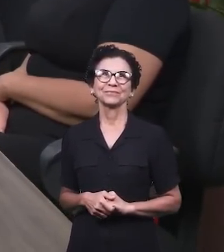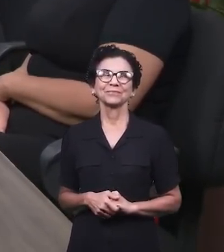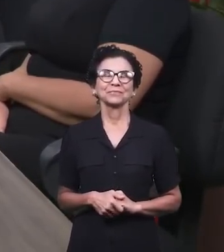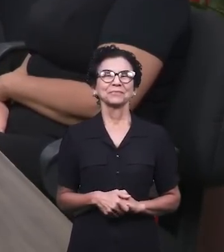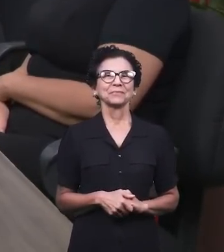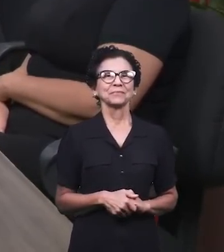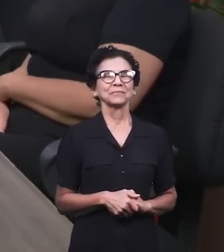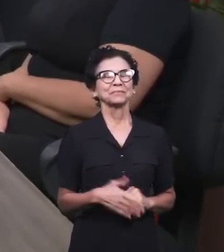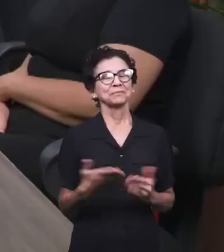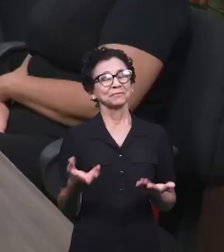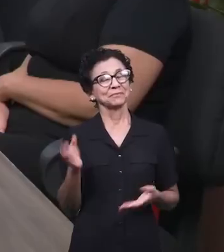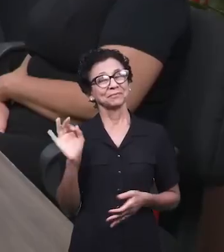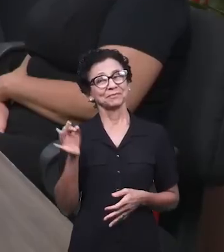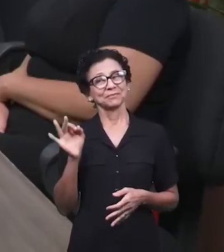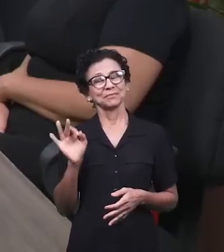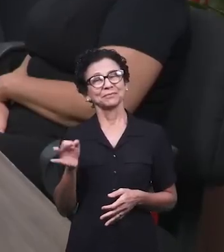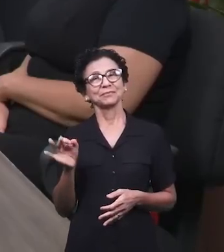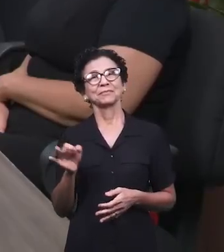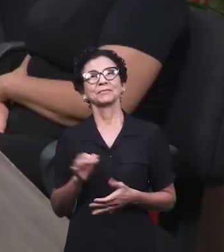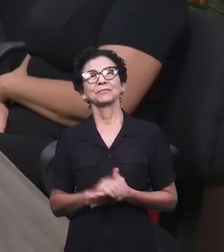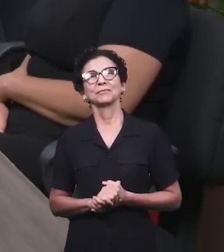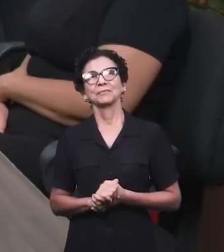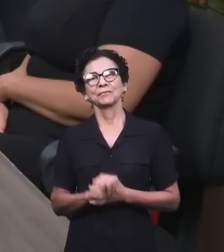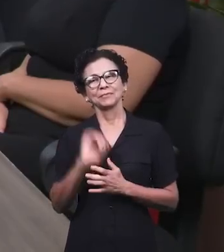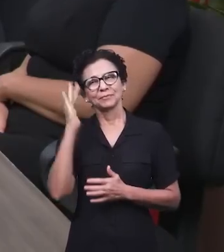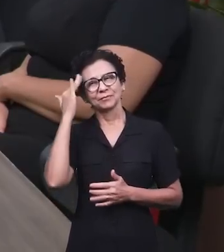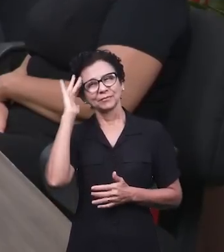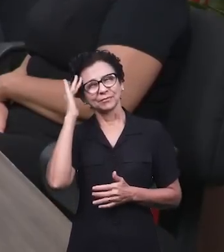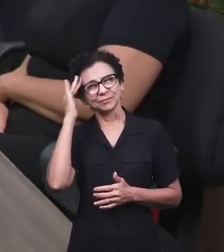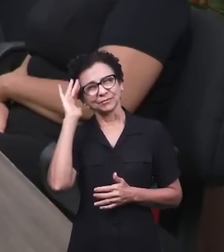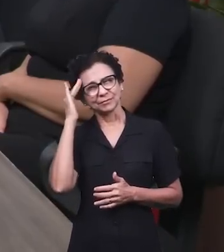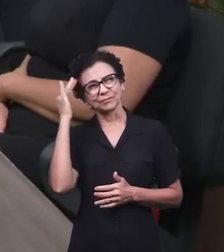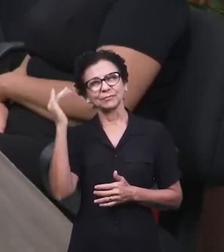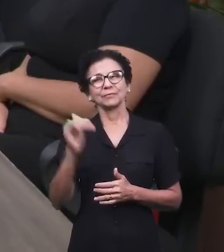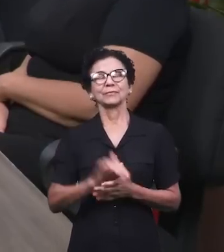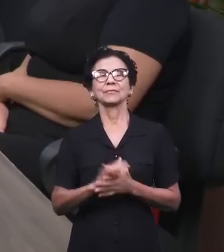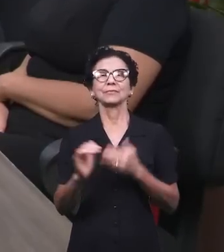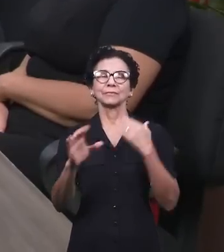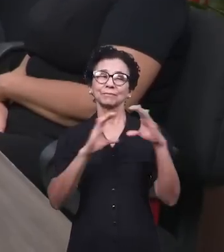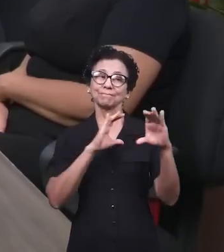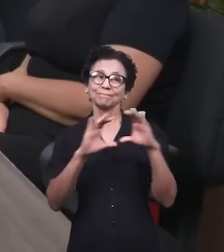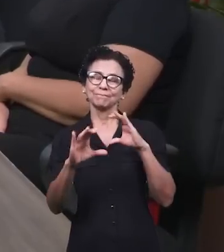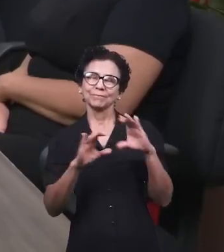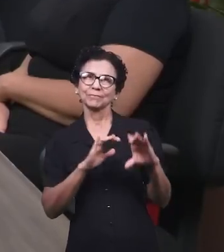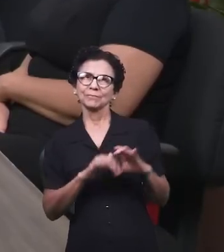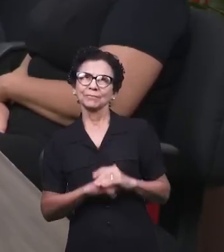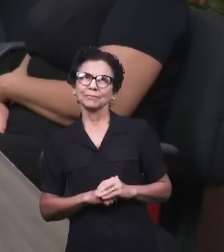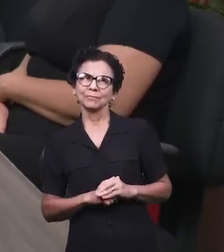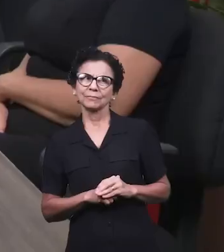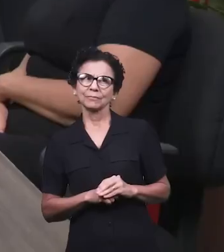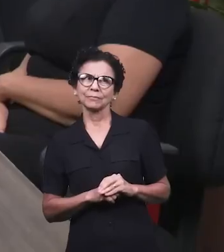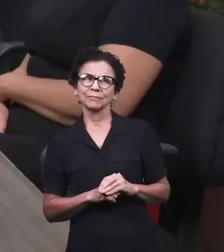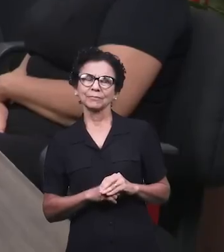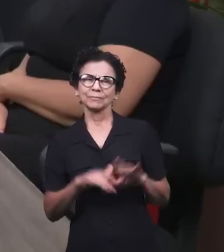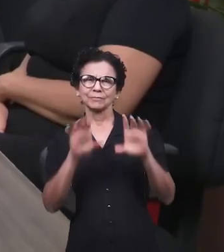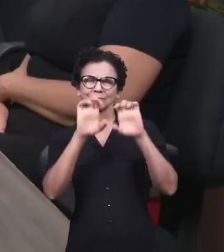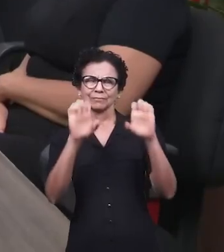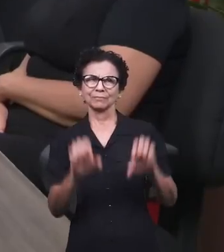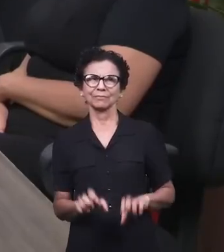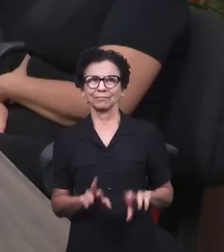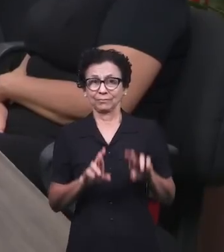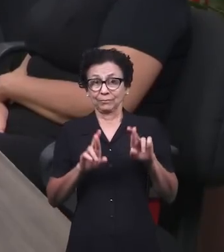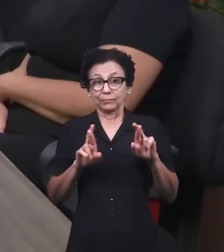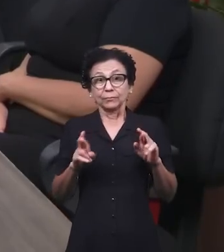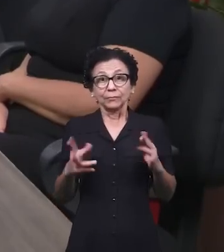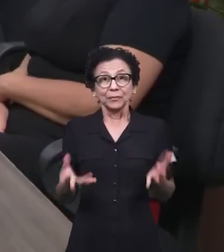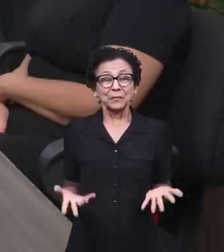Natália? Exatamente. A gente consegue entender, Isso os irmãos vão daí. conseguir compreender, às vezes pensar, ai meu Deus, é outra estrutura, é totalmente diferente. Não, mas